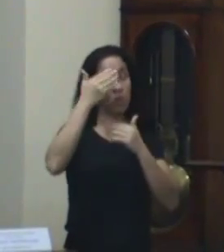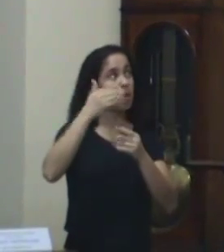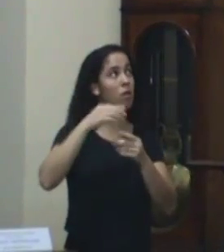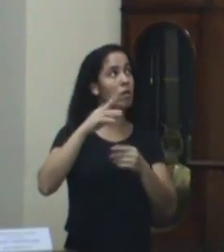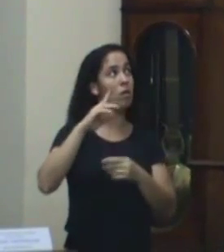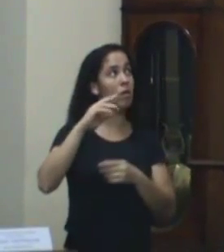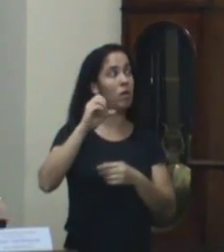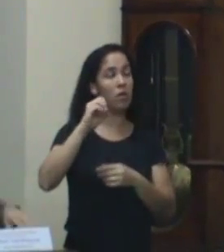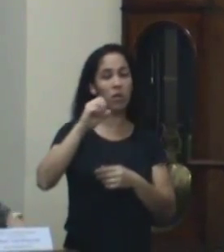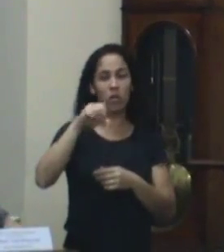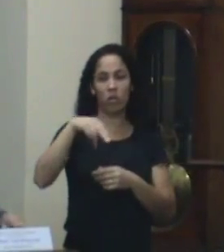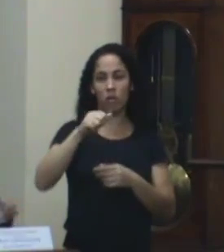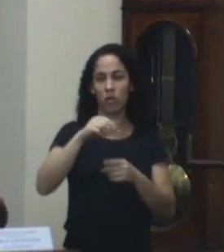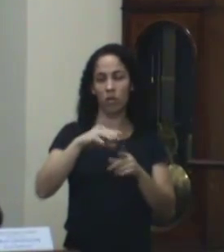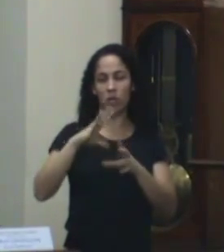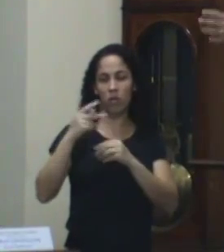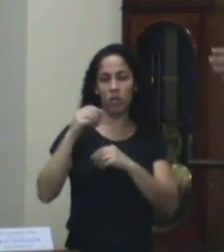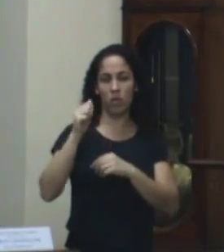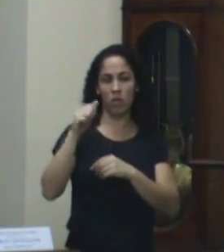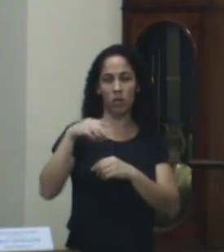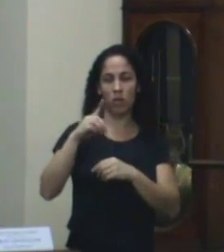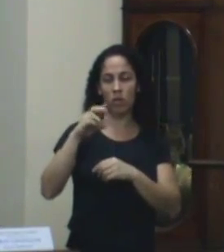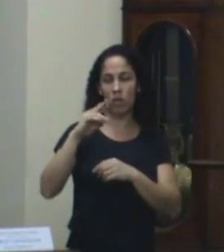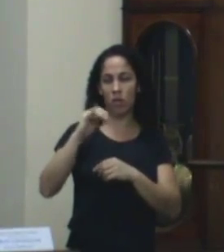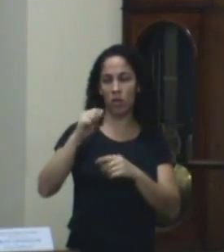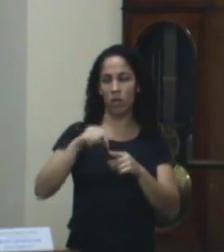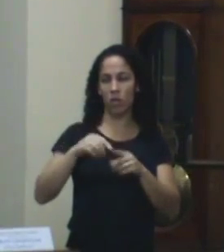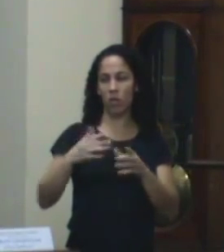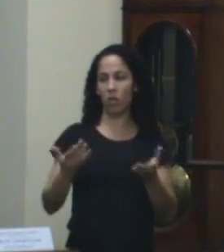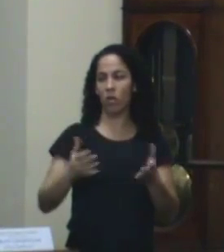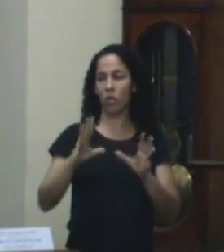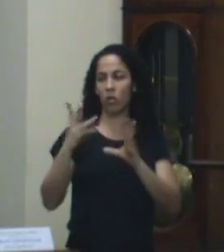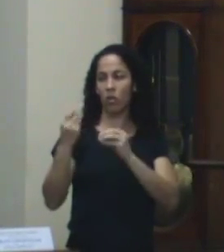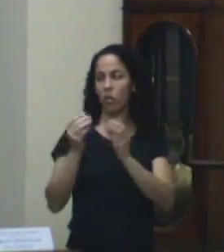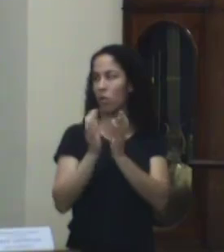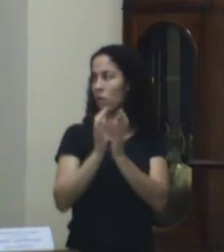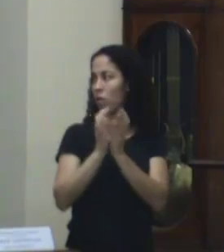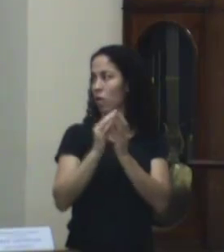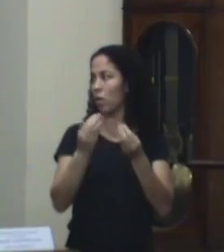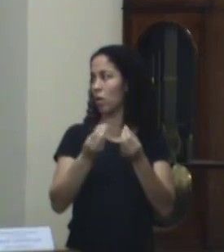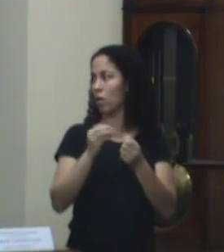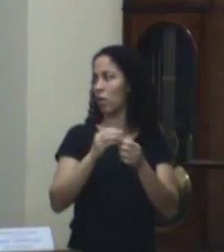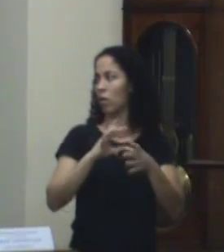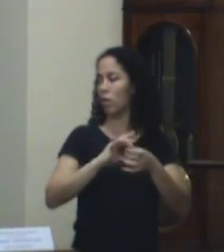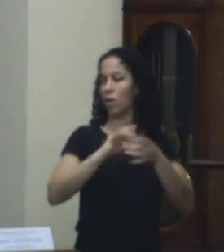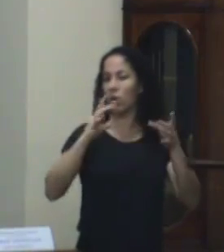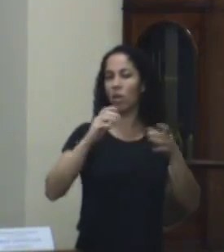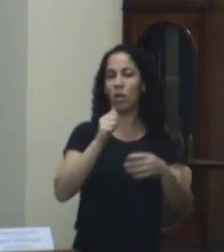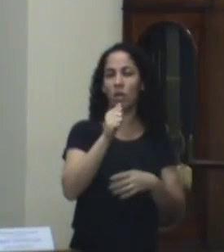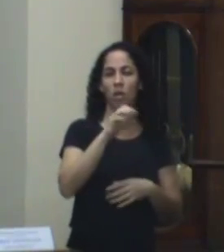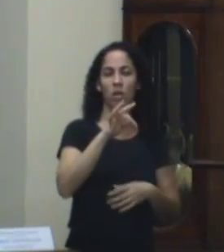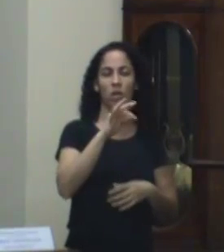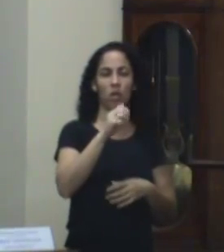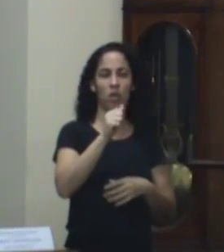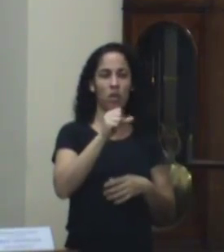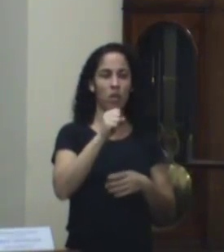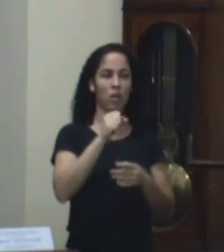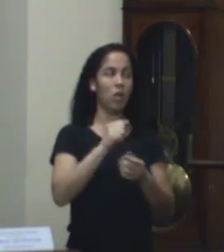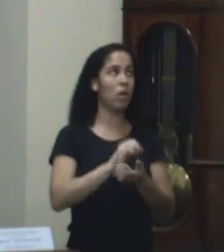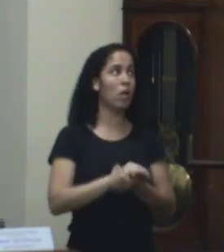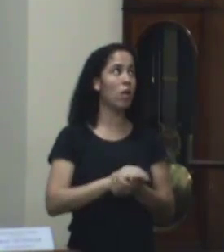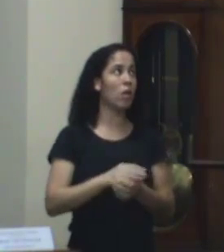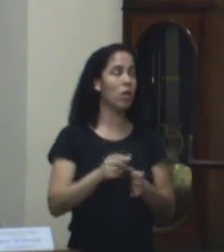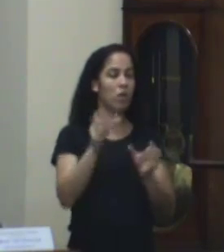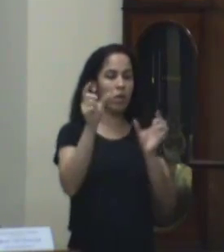a Rosânia, a Andréa, toda a equipe que estava aqui hoje de manhã, que disponibilizou as atas, disponibilizou